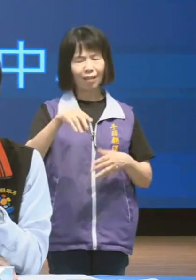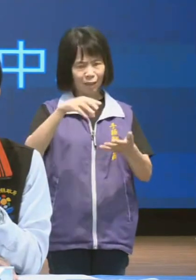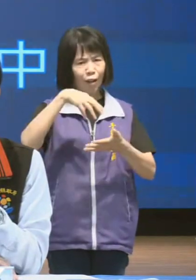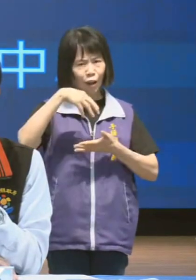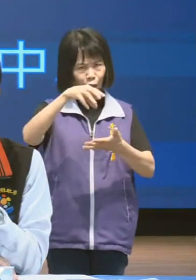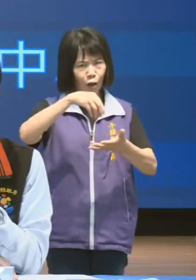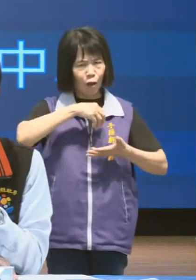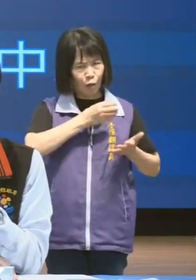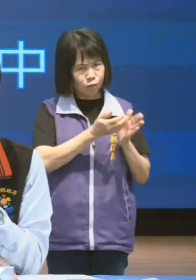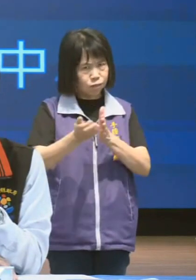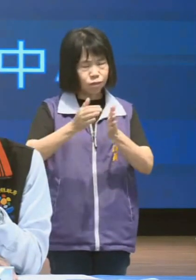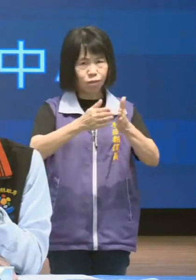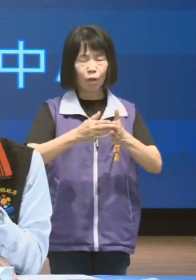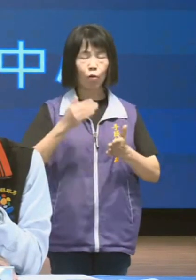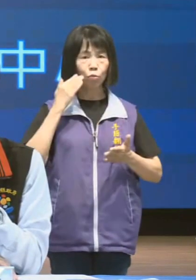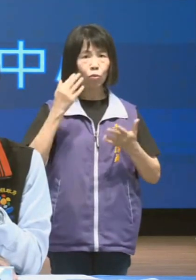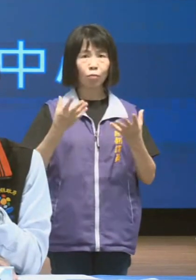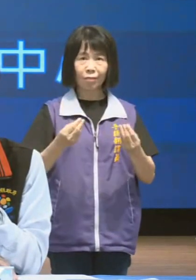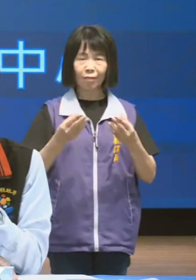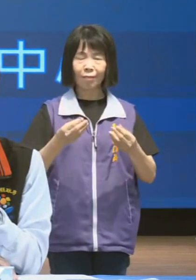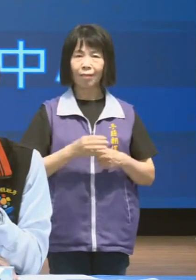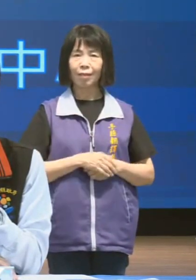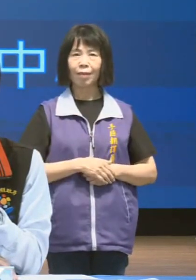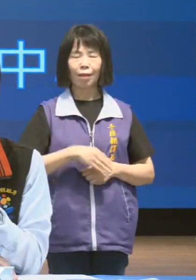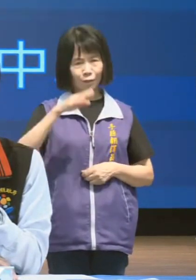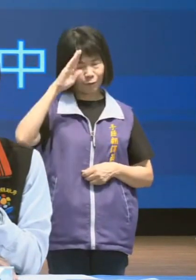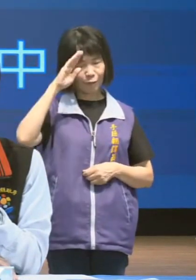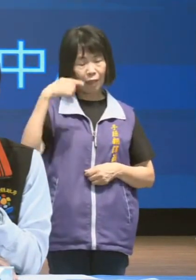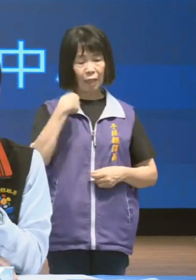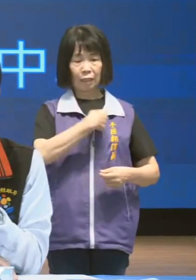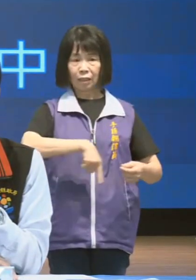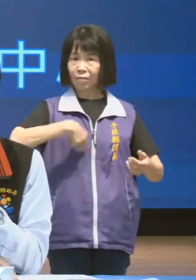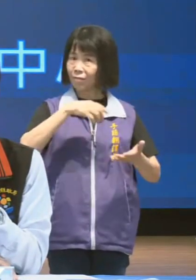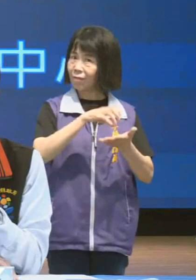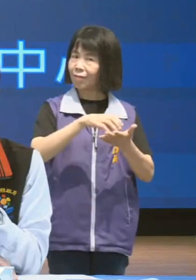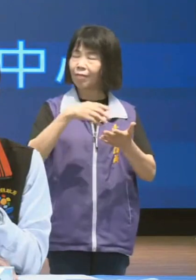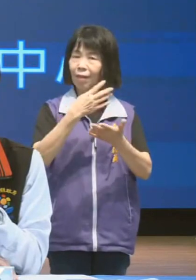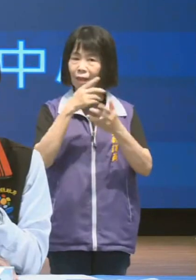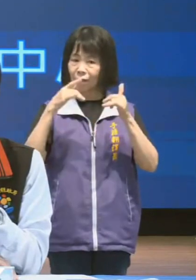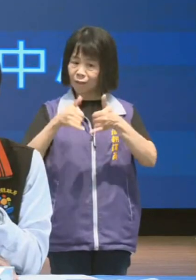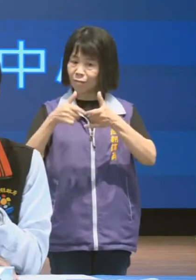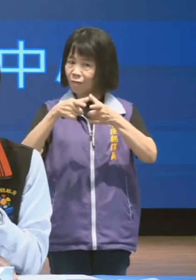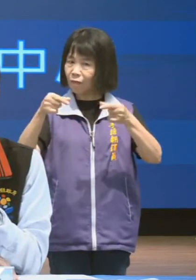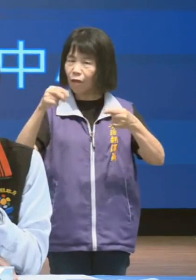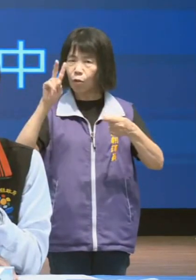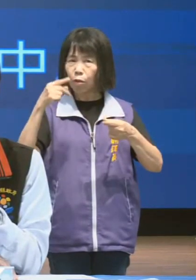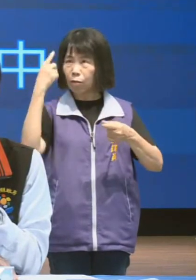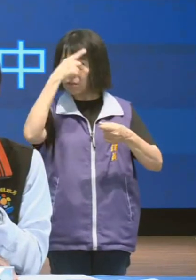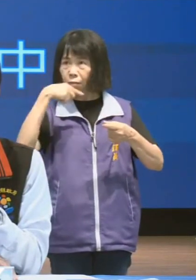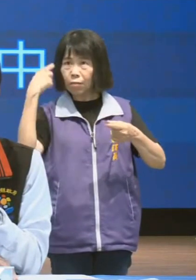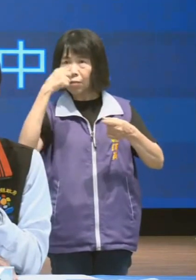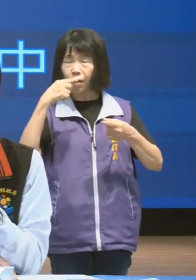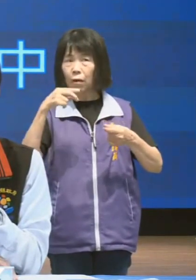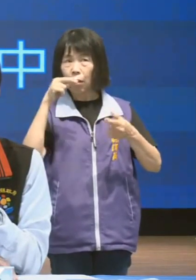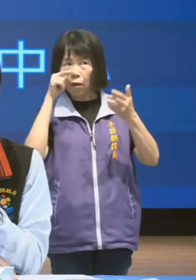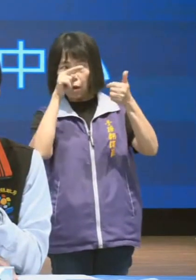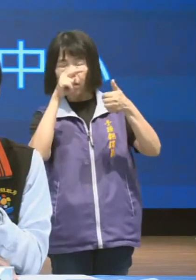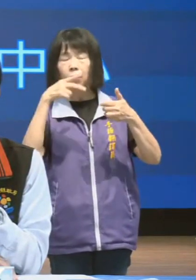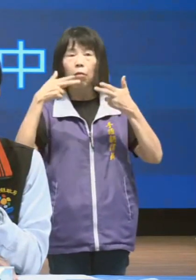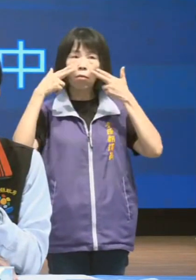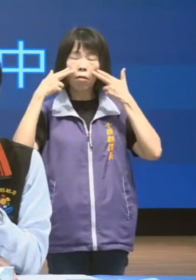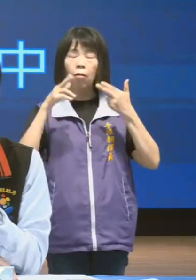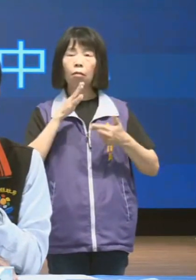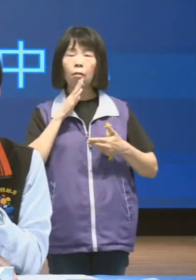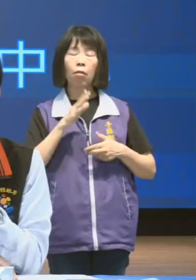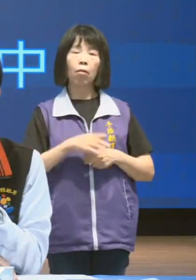不带，很对不起，我们无法由身份证、健保卡或者外观认定你是，所以就表示如果你